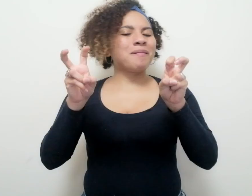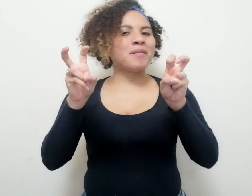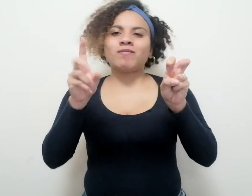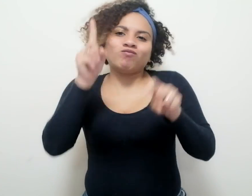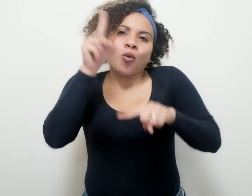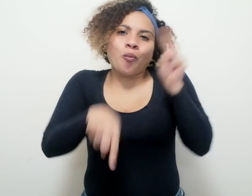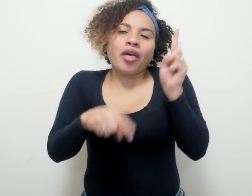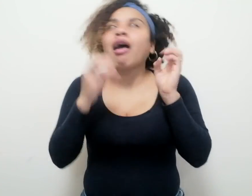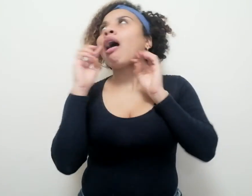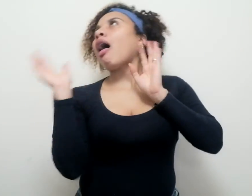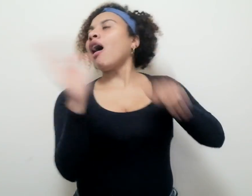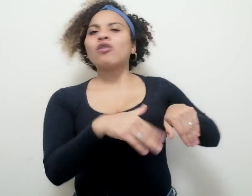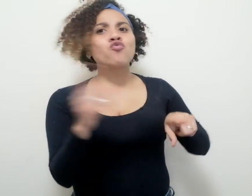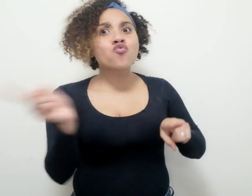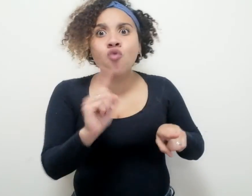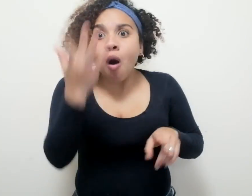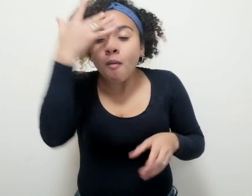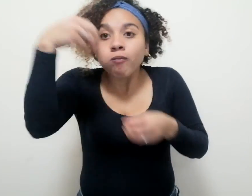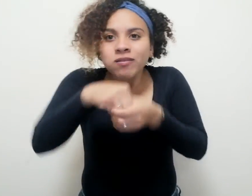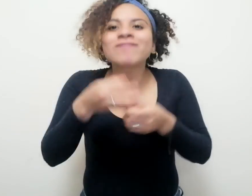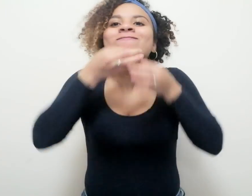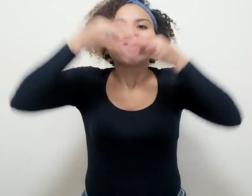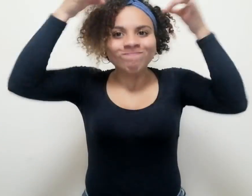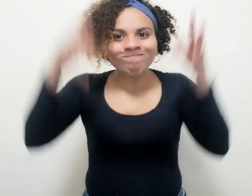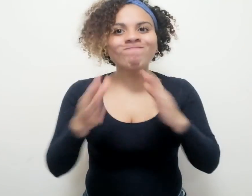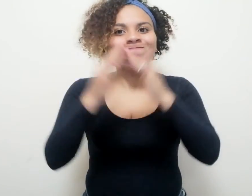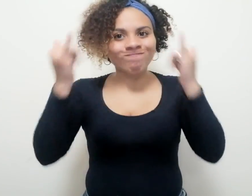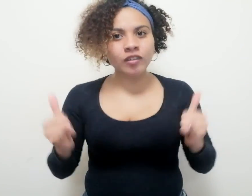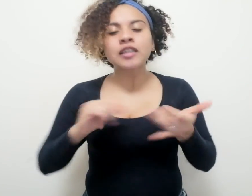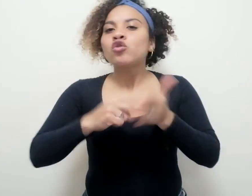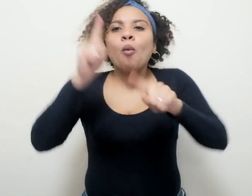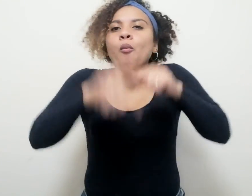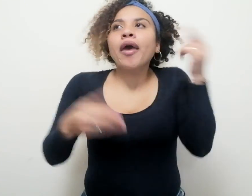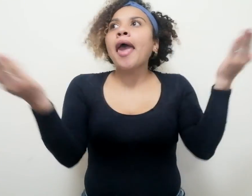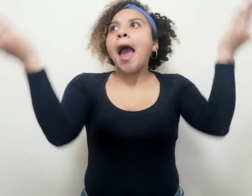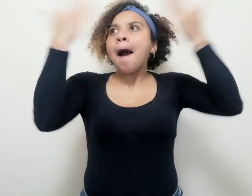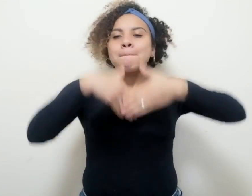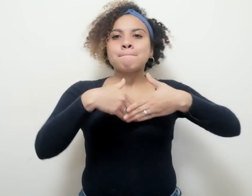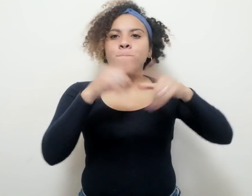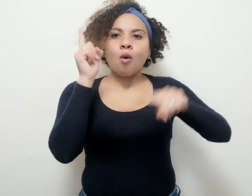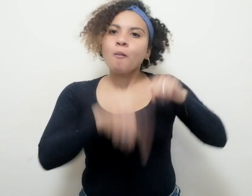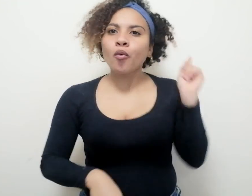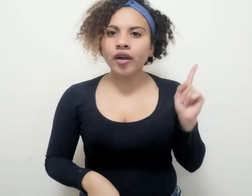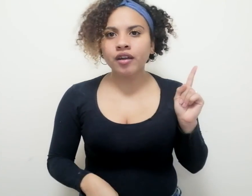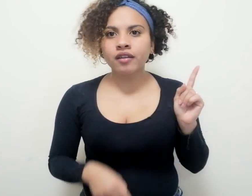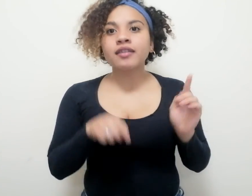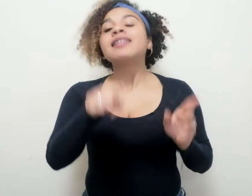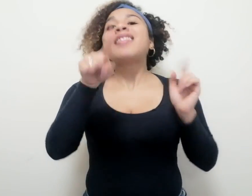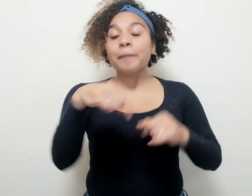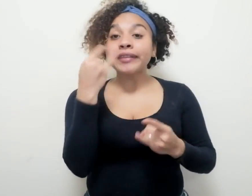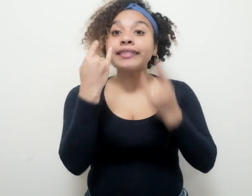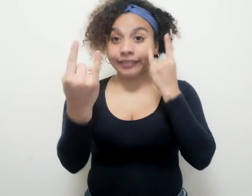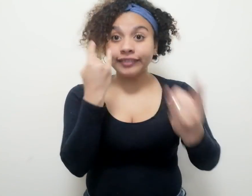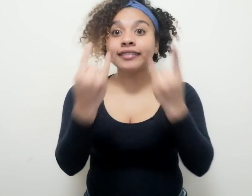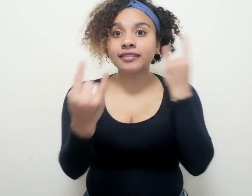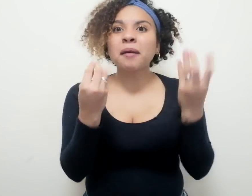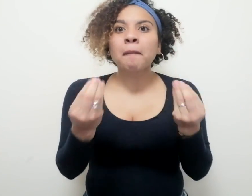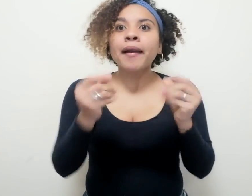inevitable porque es parte de la realidad inocultable y también es interesante para escritores